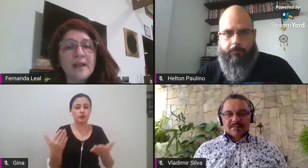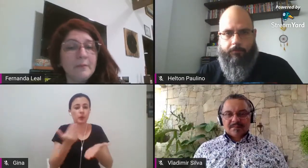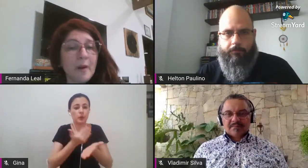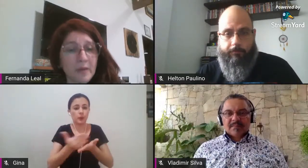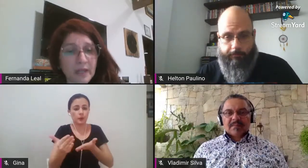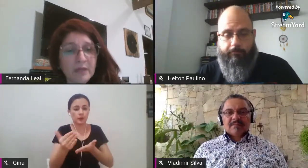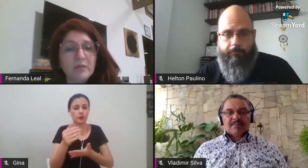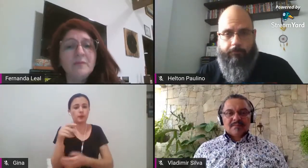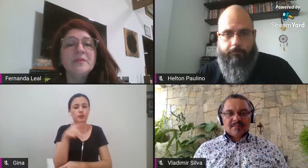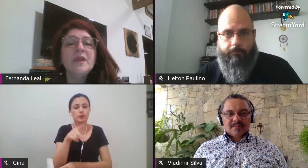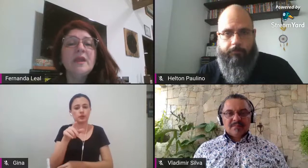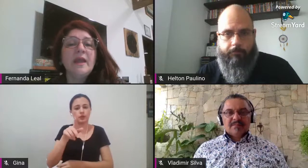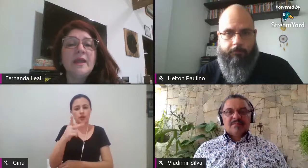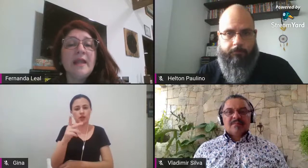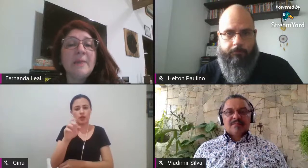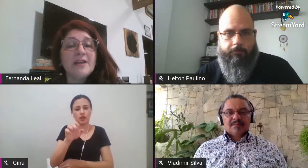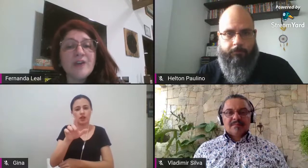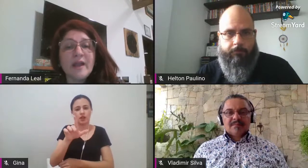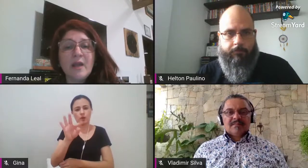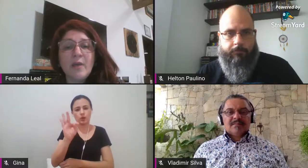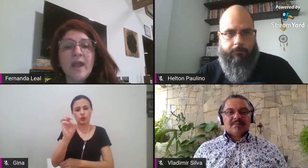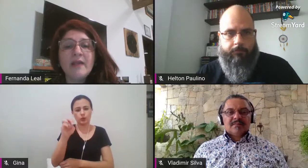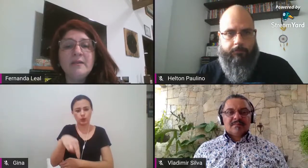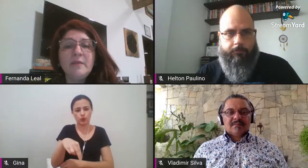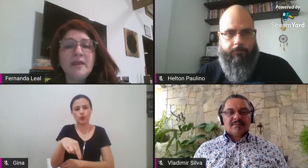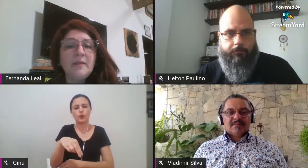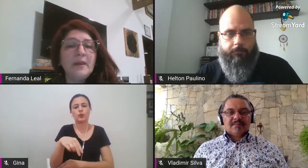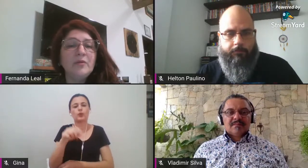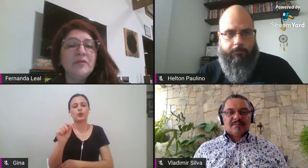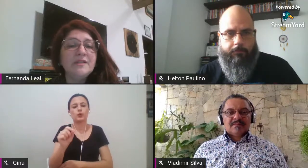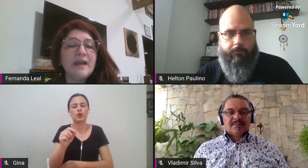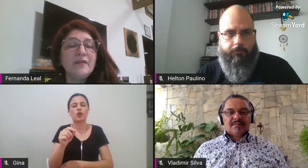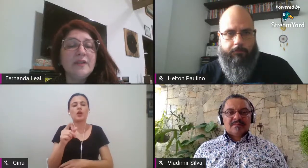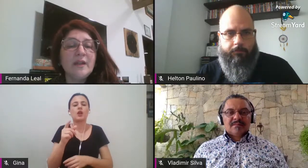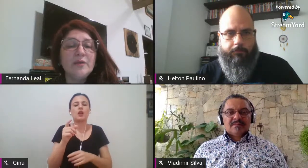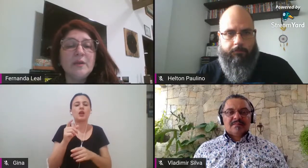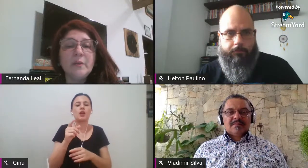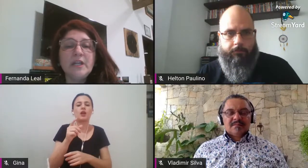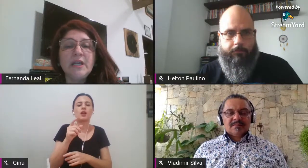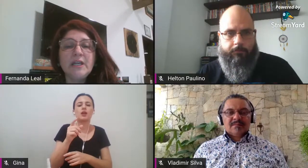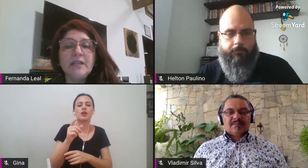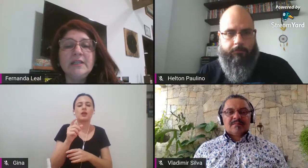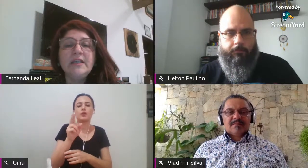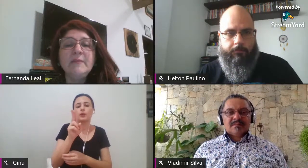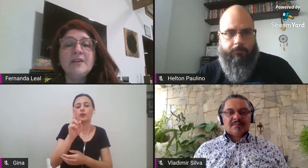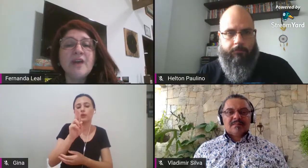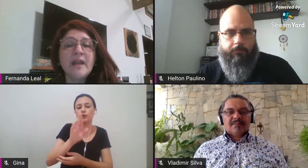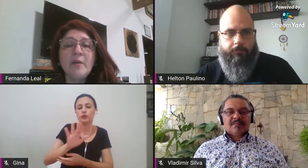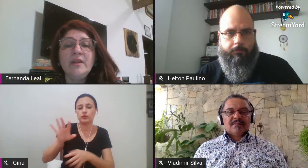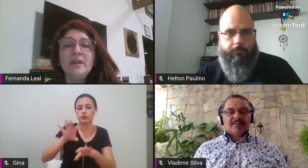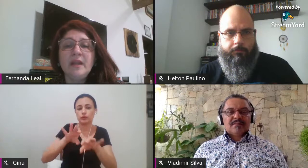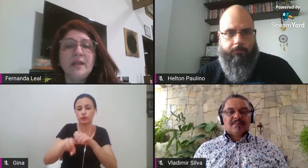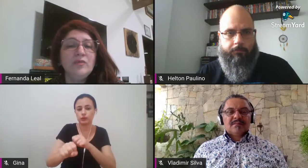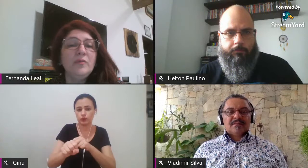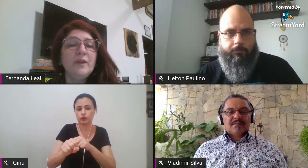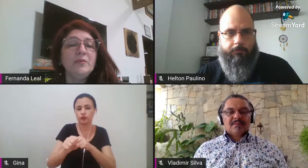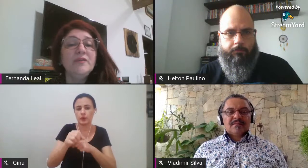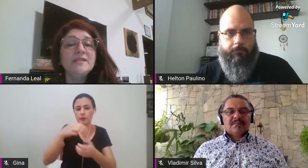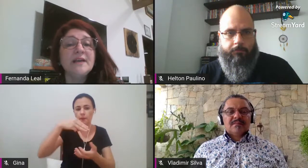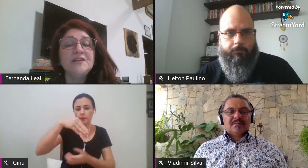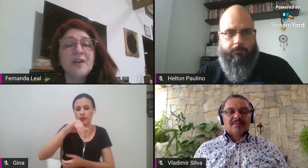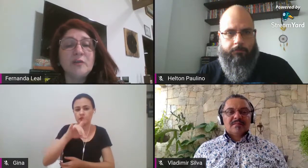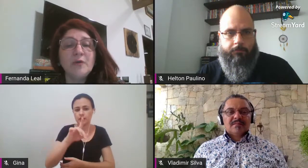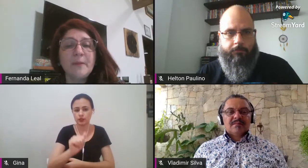Elton Paulino. Ele é bacharel em Arte e Mídia pela Universidade Federal de Campina Grande e bacharel em Direito